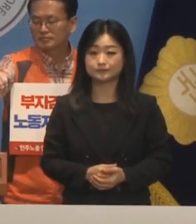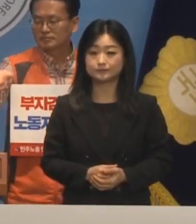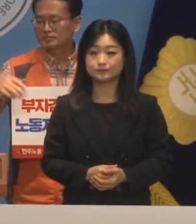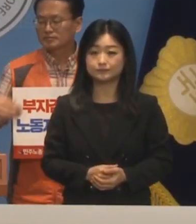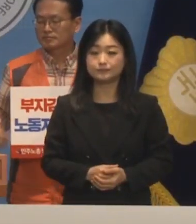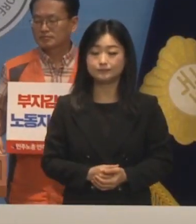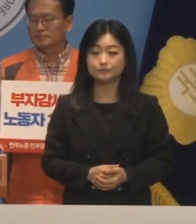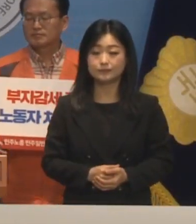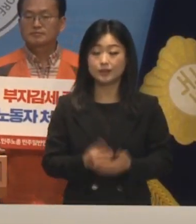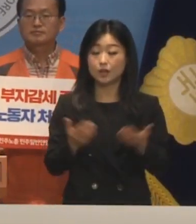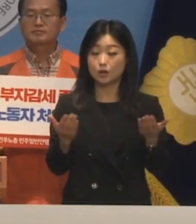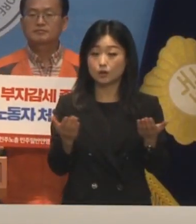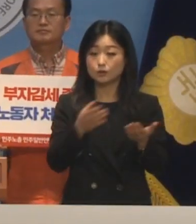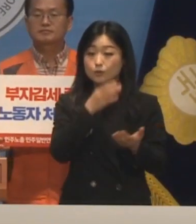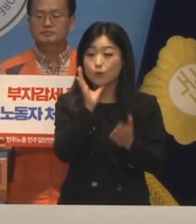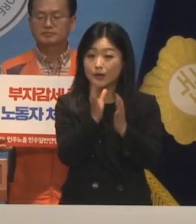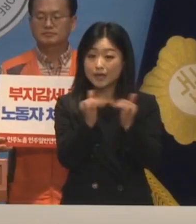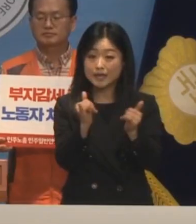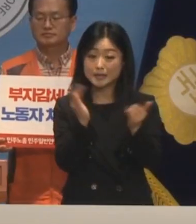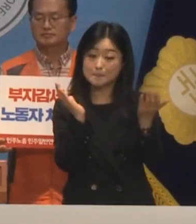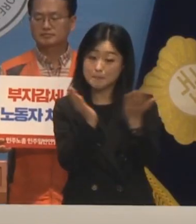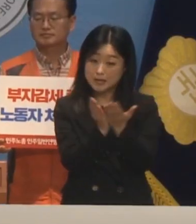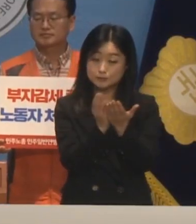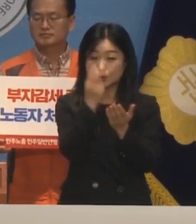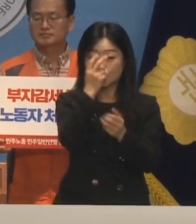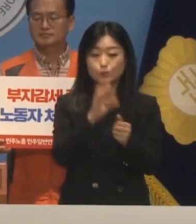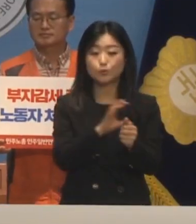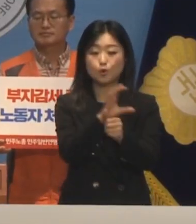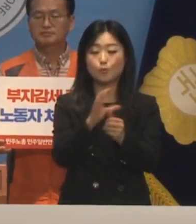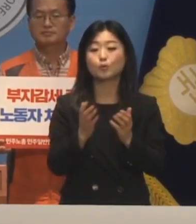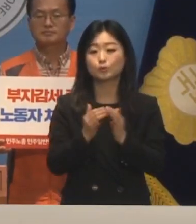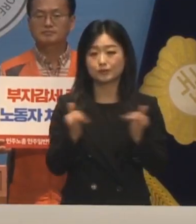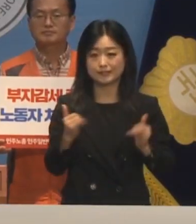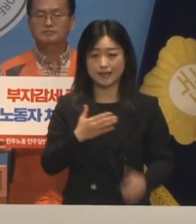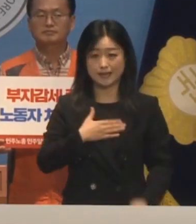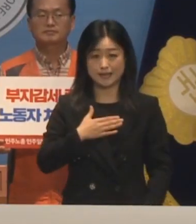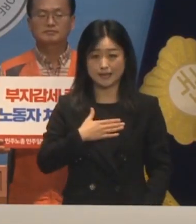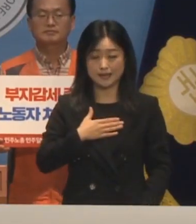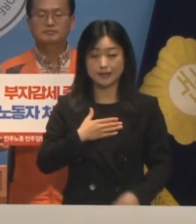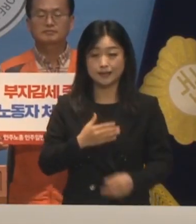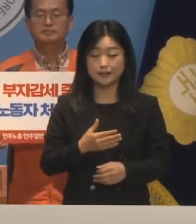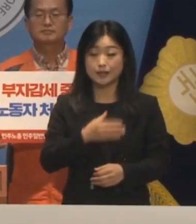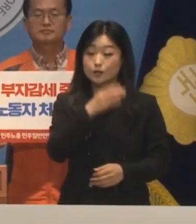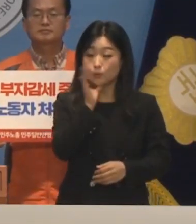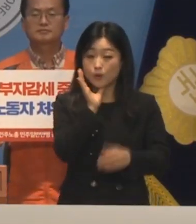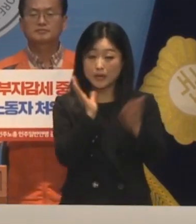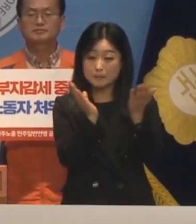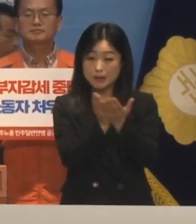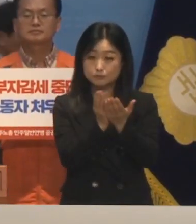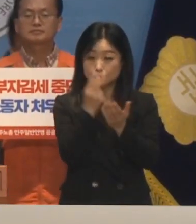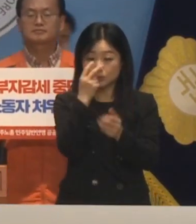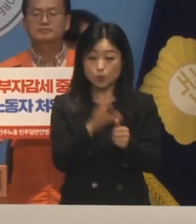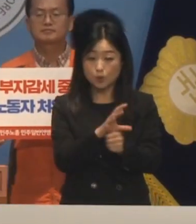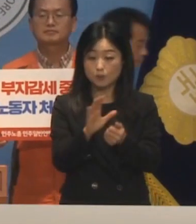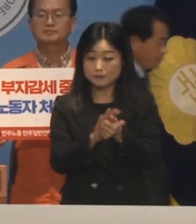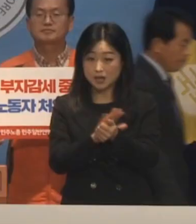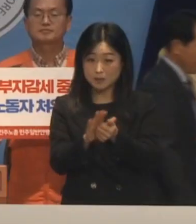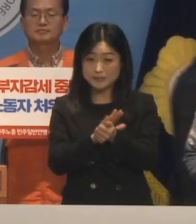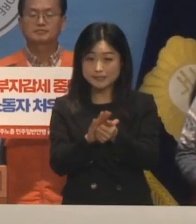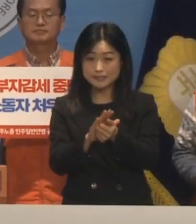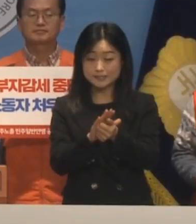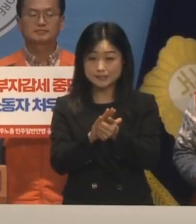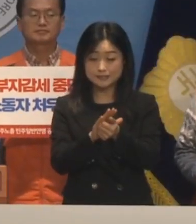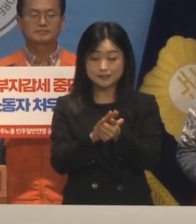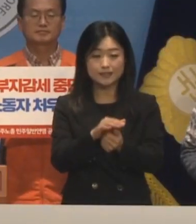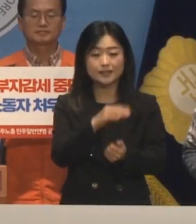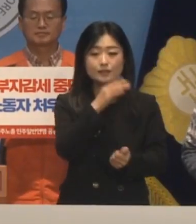노인생활지원사는 노인 맞춤 돌봄을 수행하고 있는 돌봄 노동자입니다. 노인 맞춤 돌봄 서비스는 일상생활 영위가